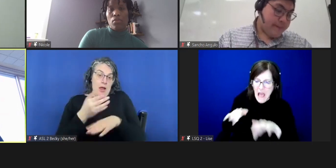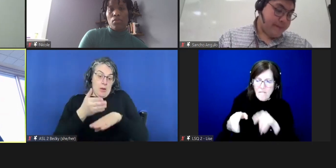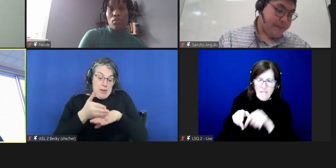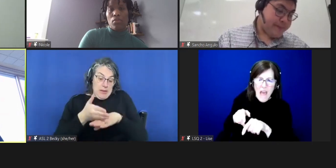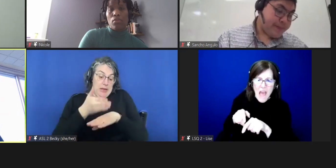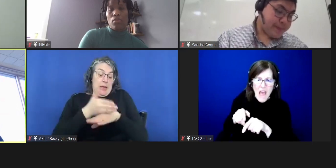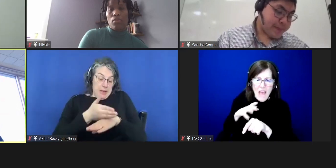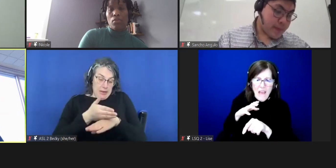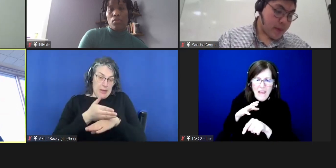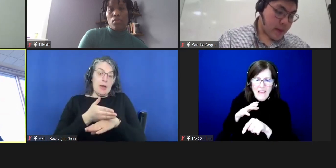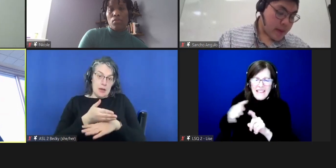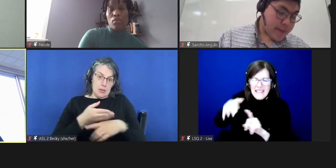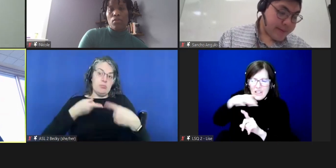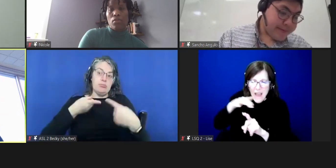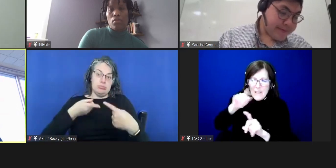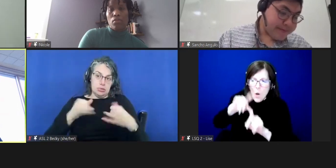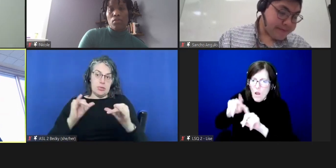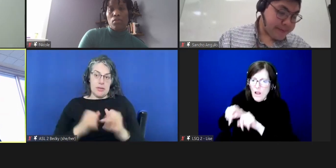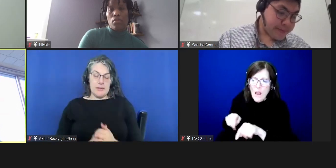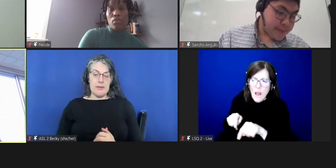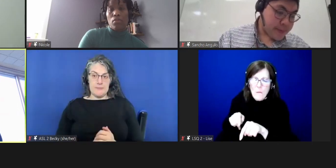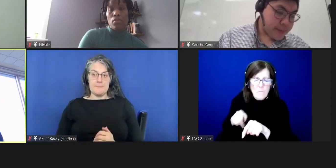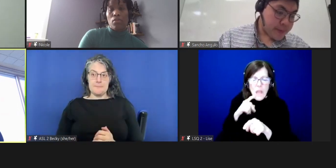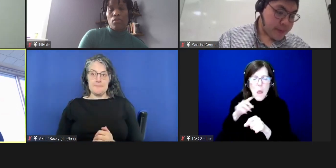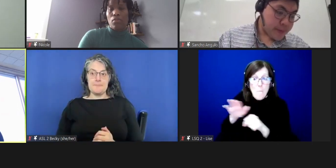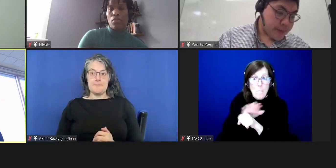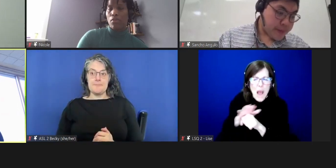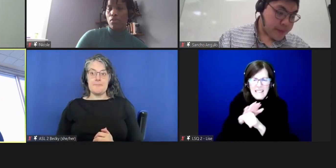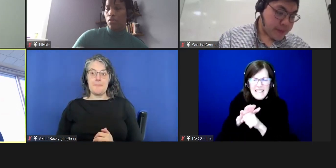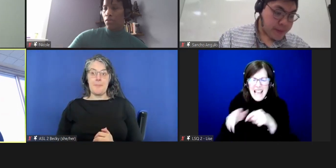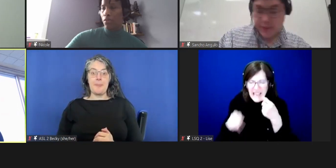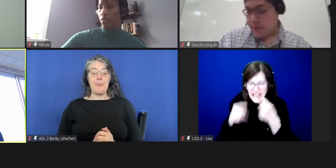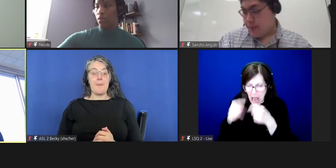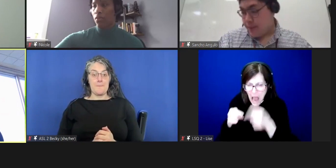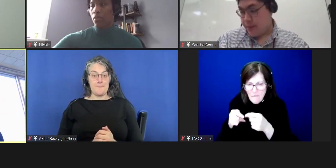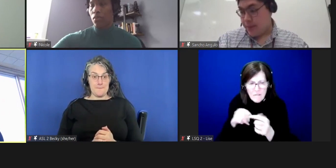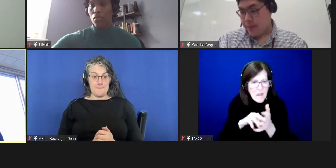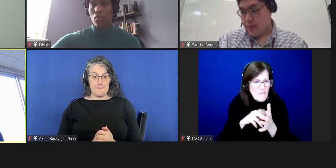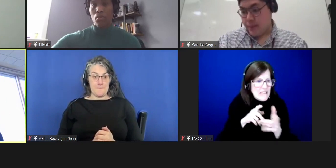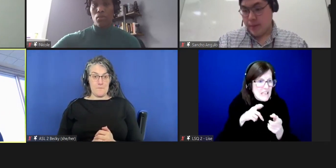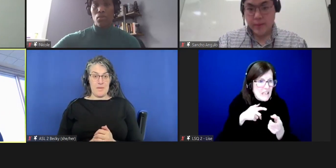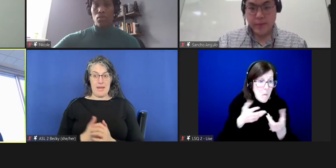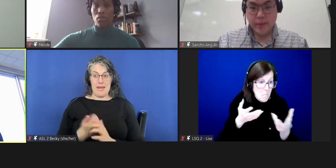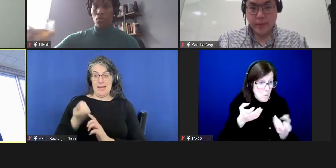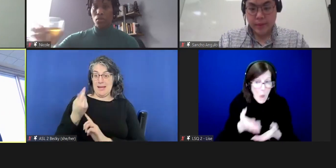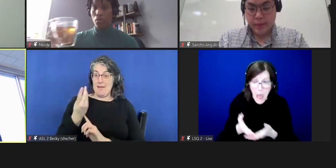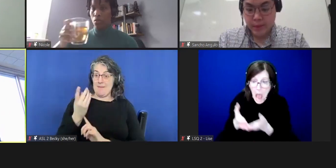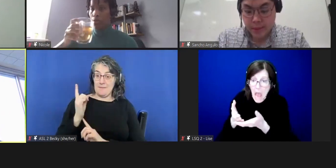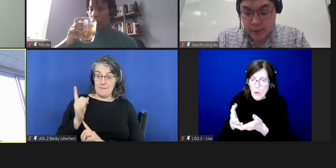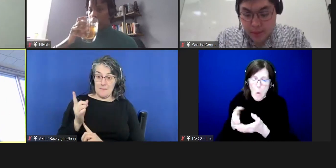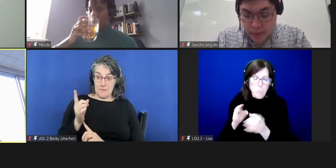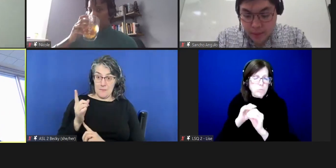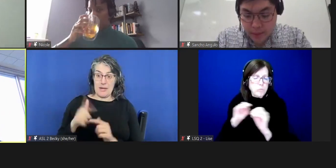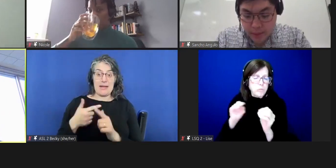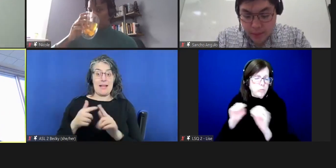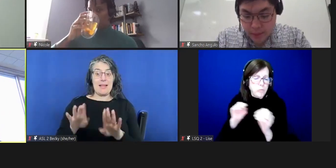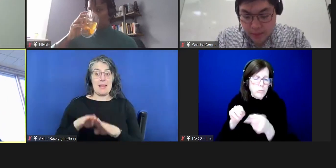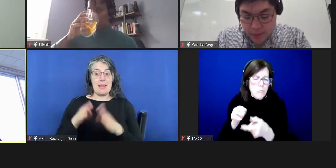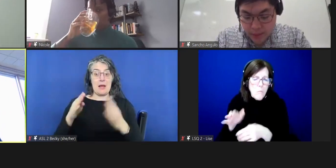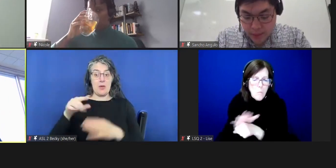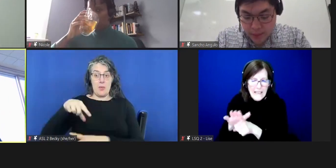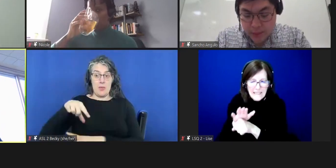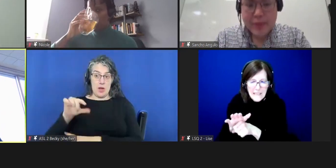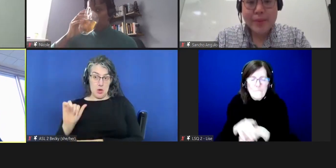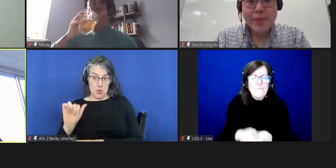suffisamment aigus pour être considérés comme méritant une aide. Il nous reste encore quelques minutes avant